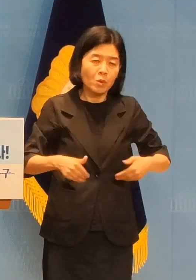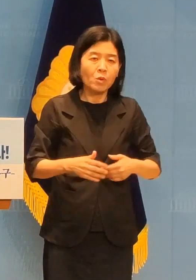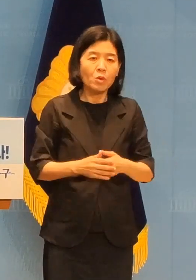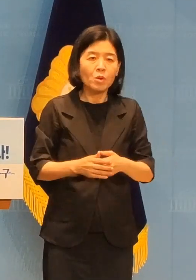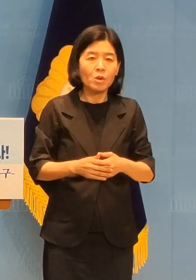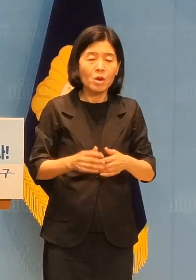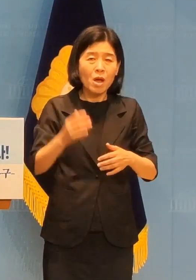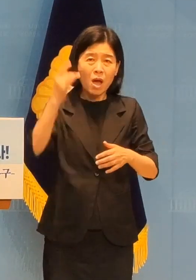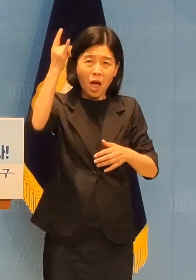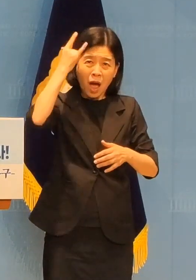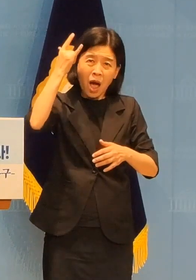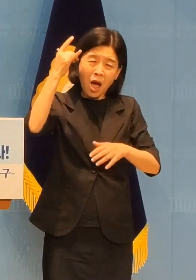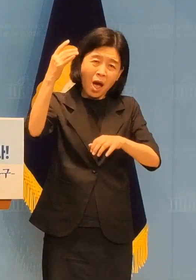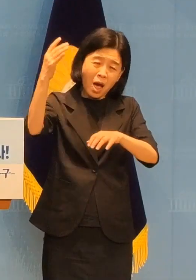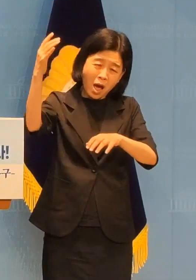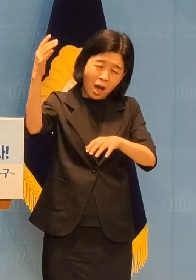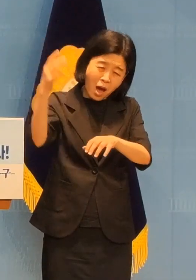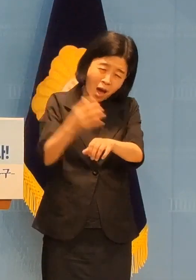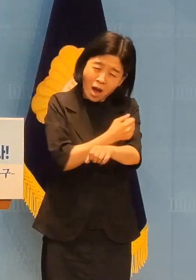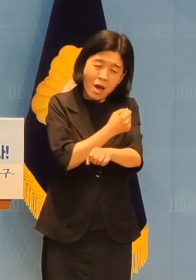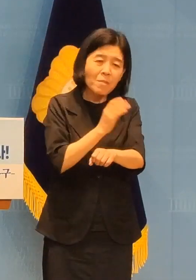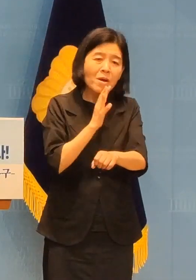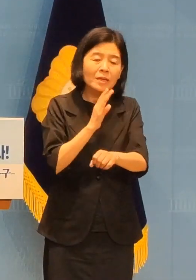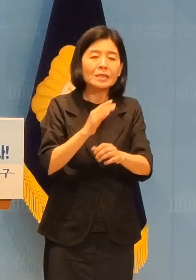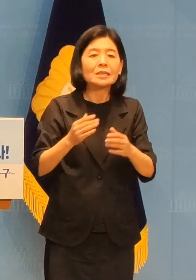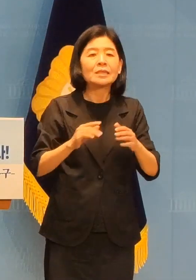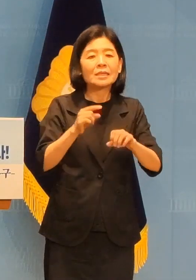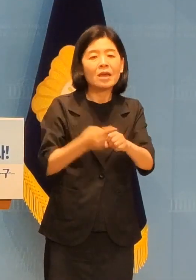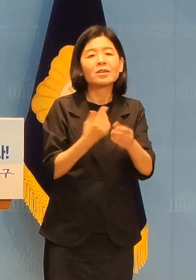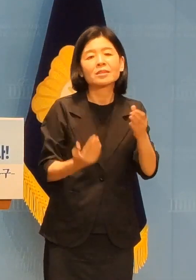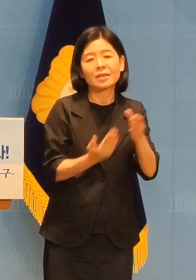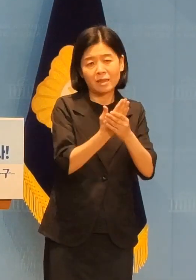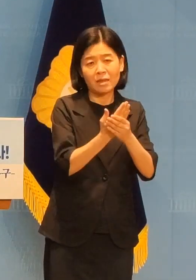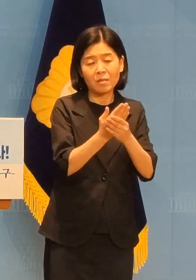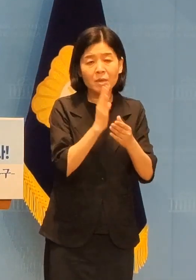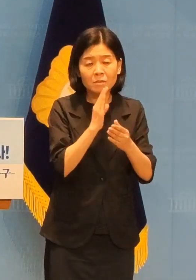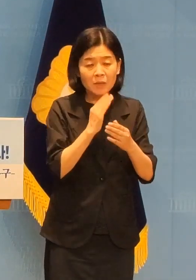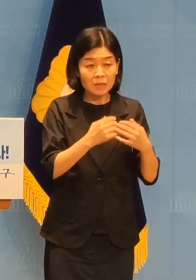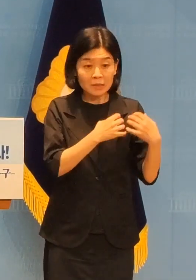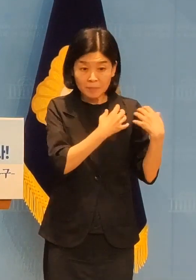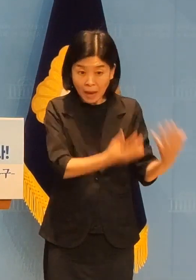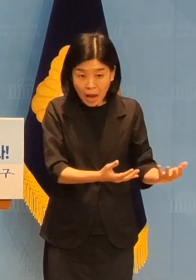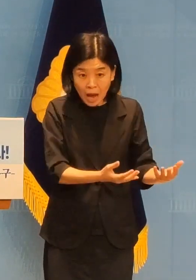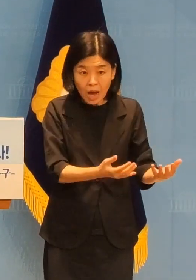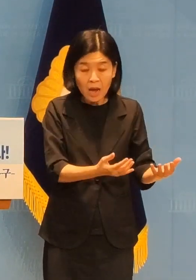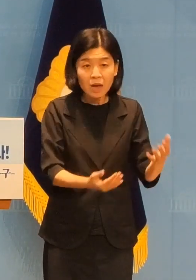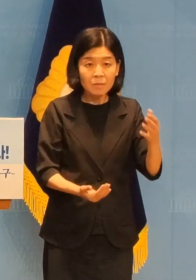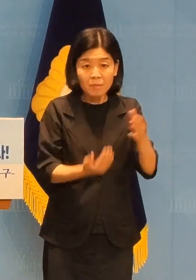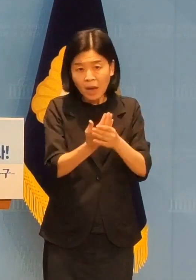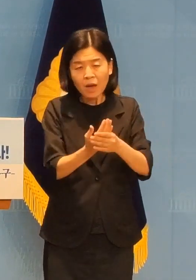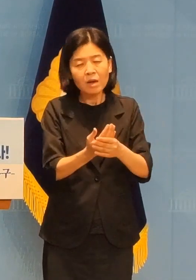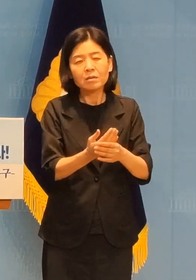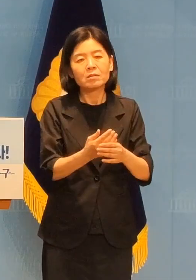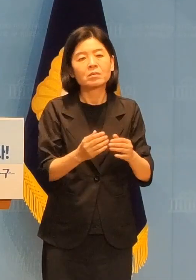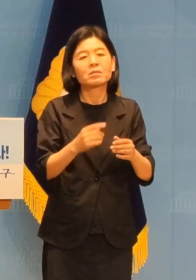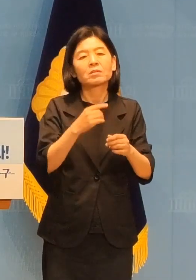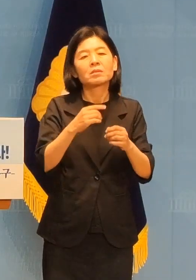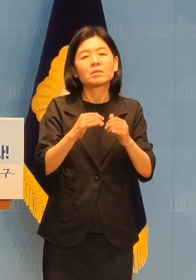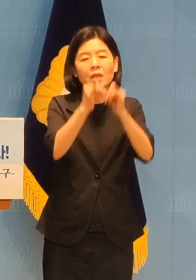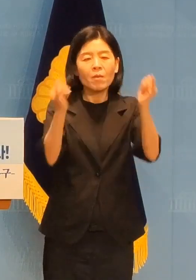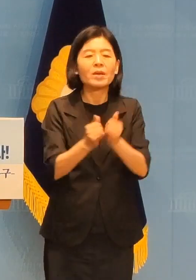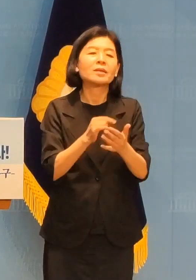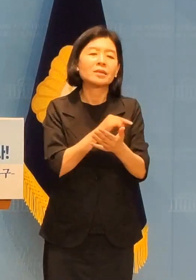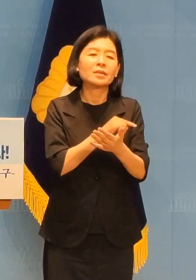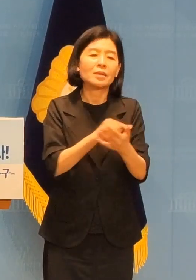자연재해이지만 방치는 사회적 참사입니다. 기후위기 시대 폭염은 단순한 날씨의 문제가 아니라